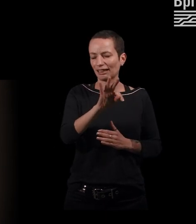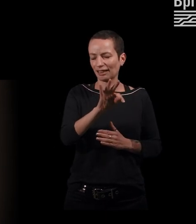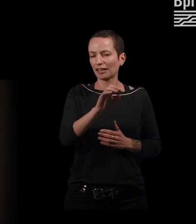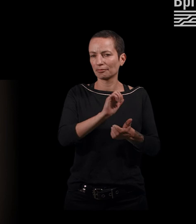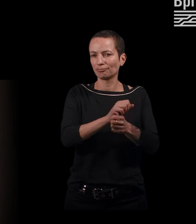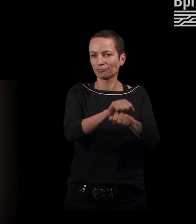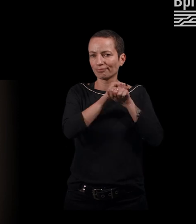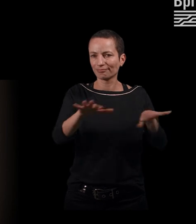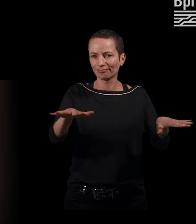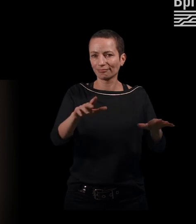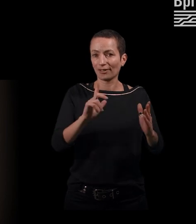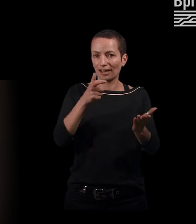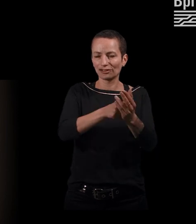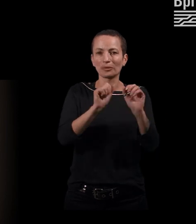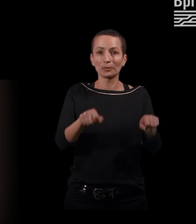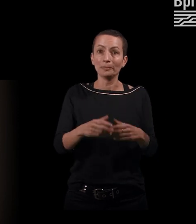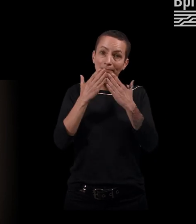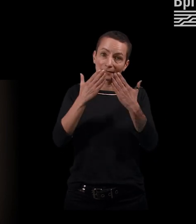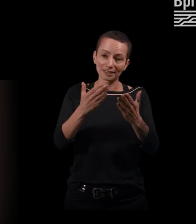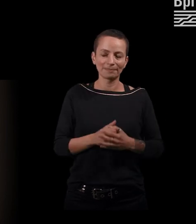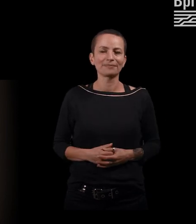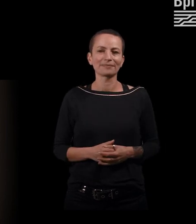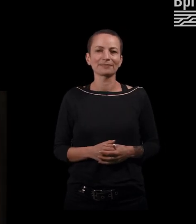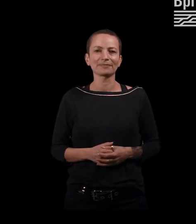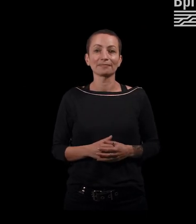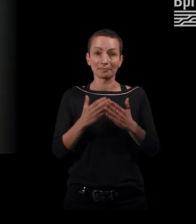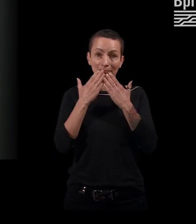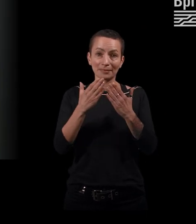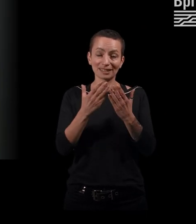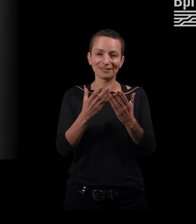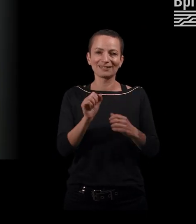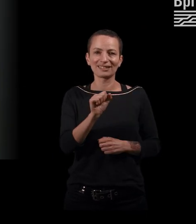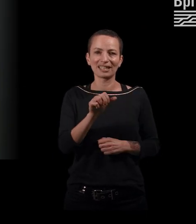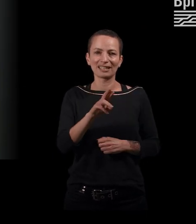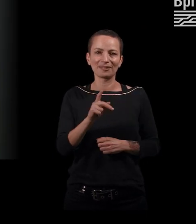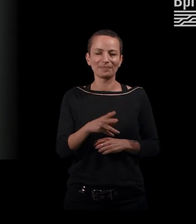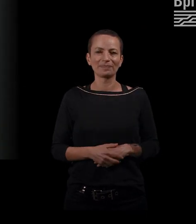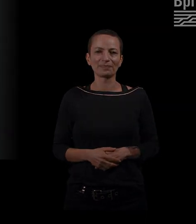Inculte et on le trouve encore. Merci infiniment. Merci beaucoup, Sarah.